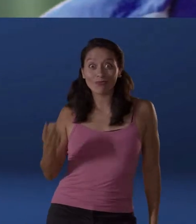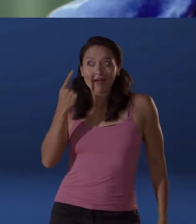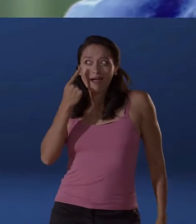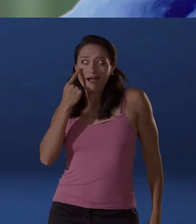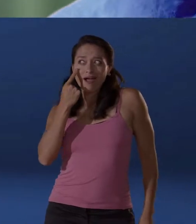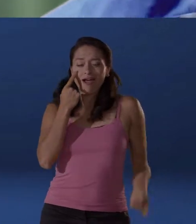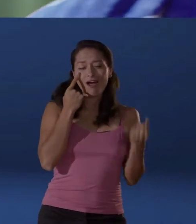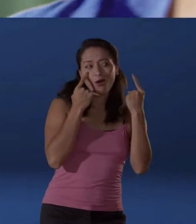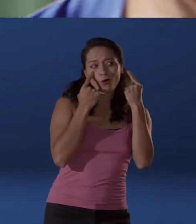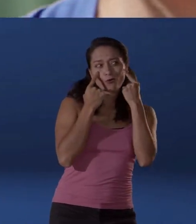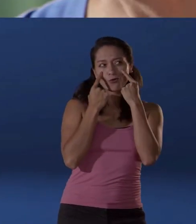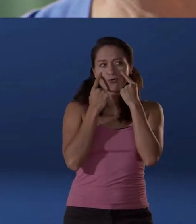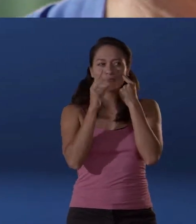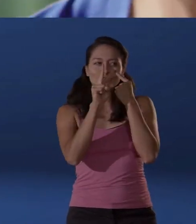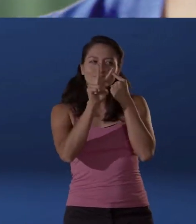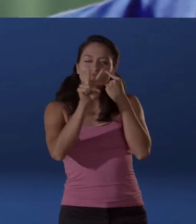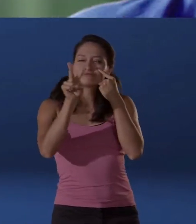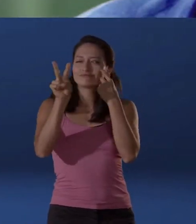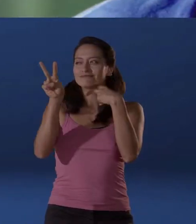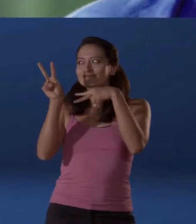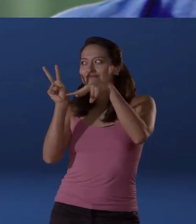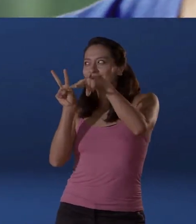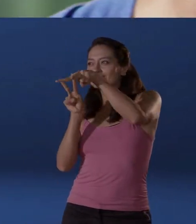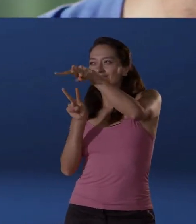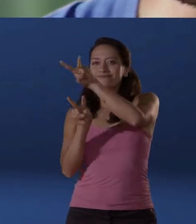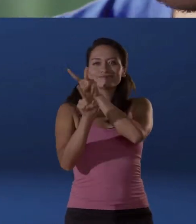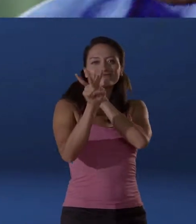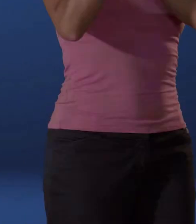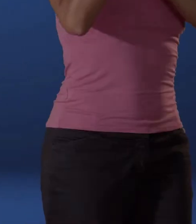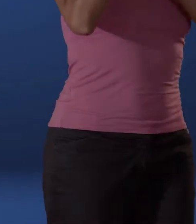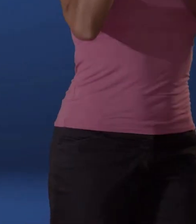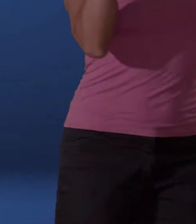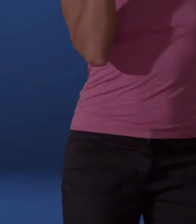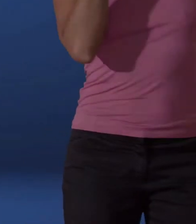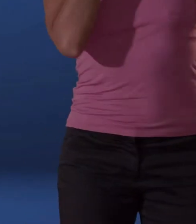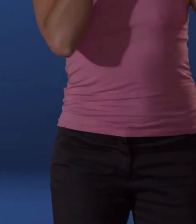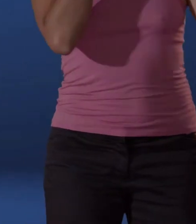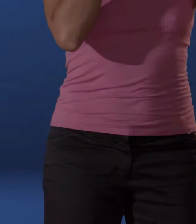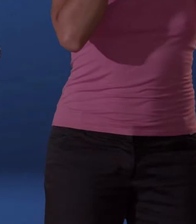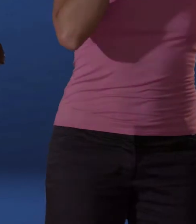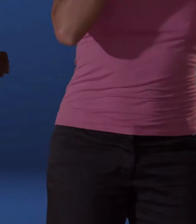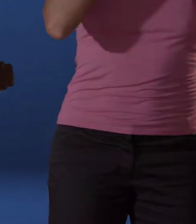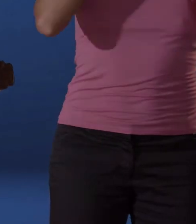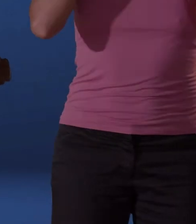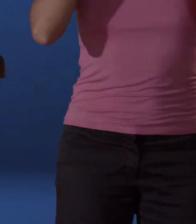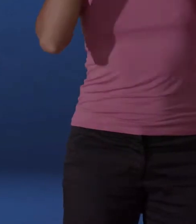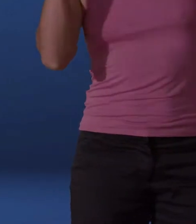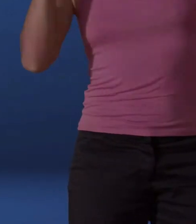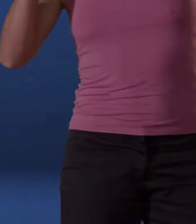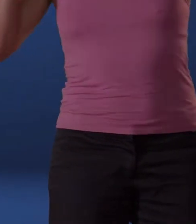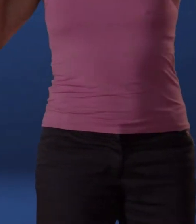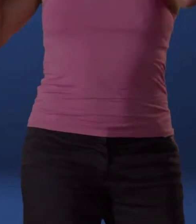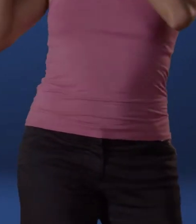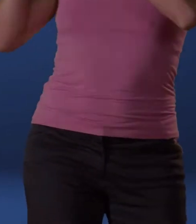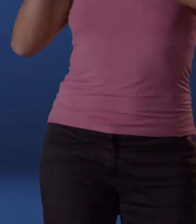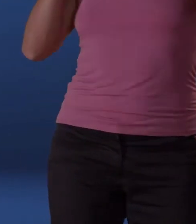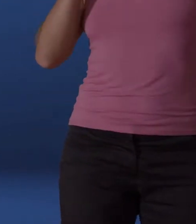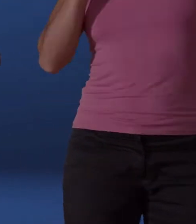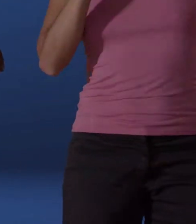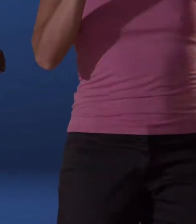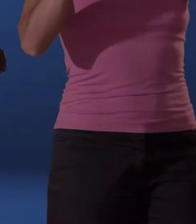oyo. Oju oyo, oju oyo, oju oyo, oju